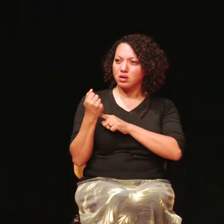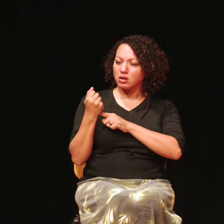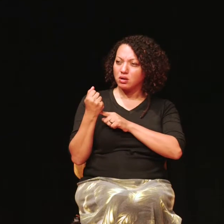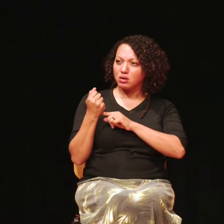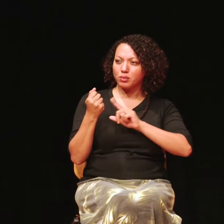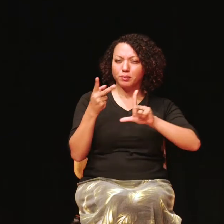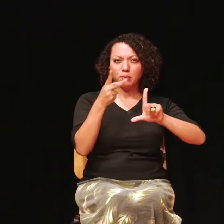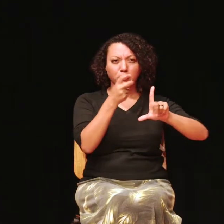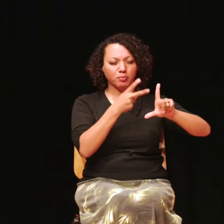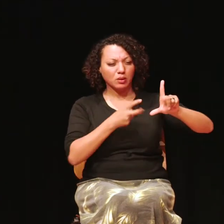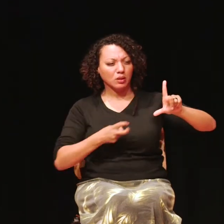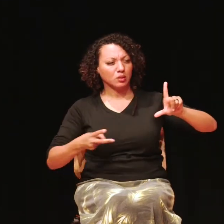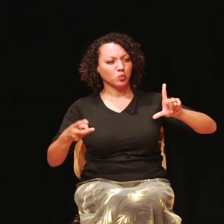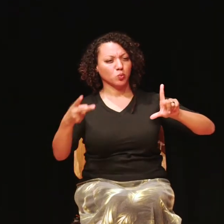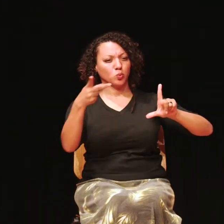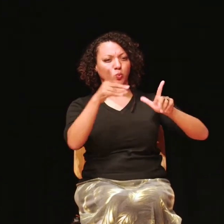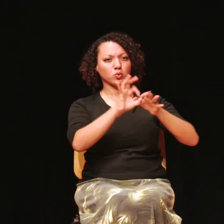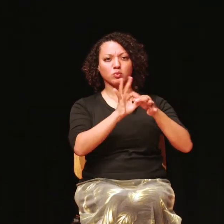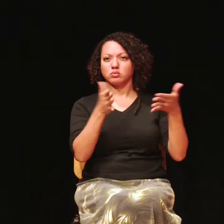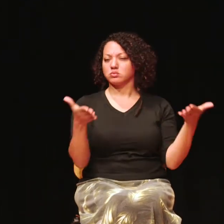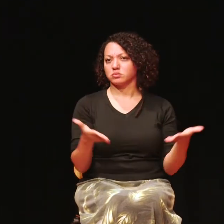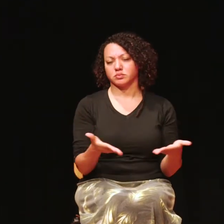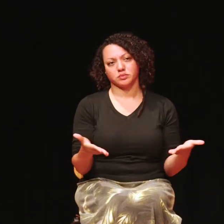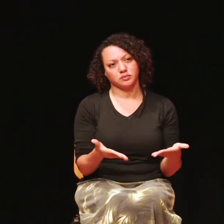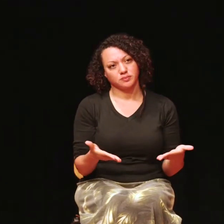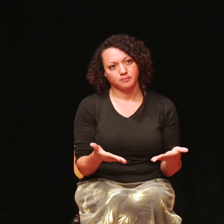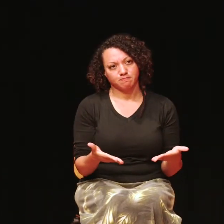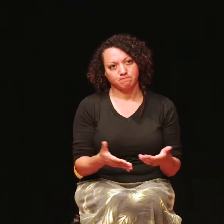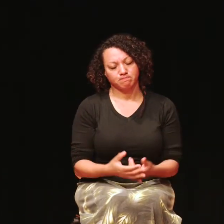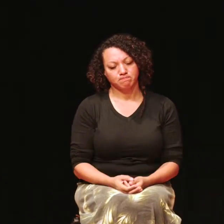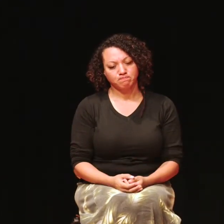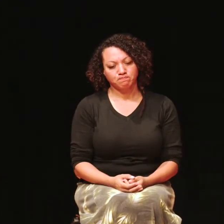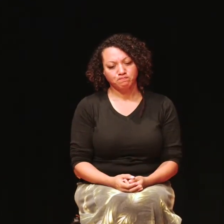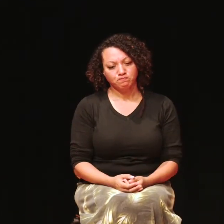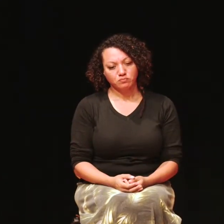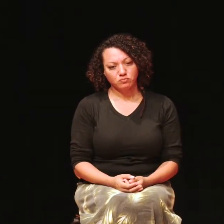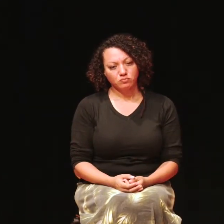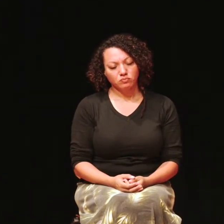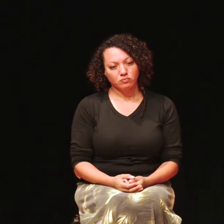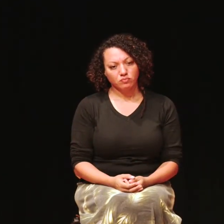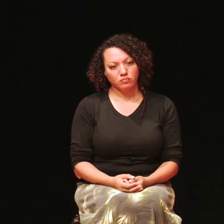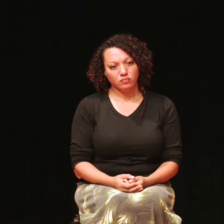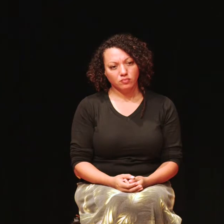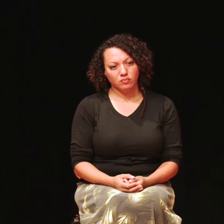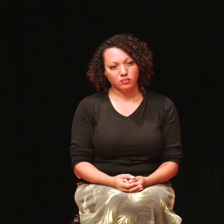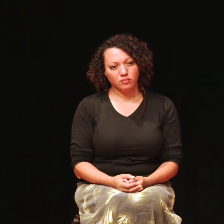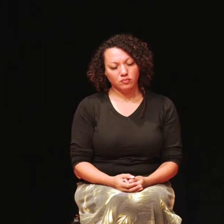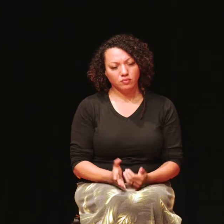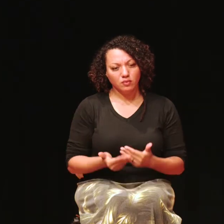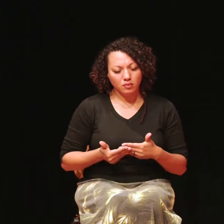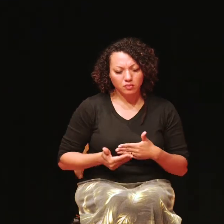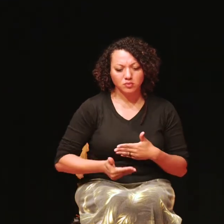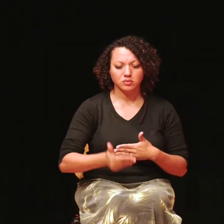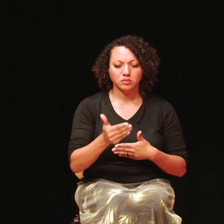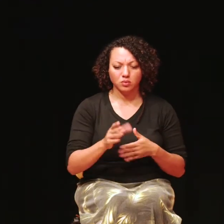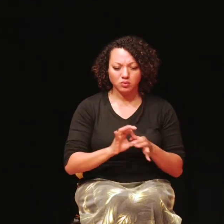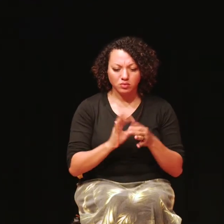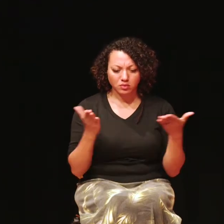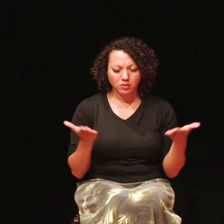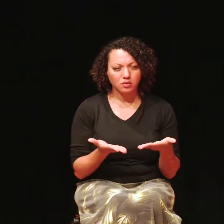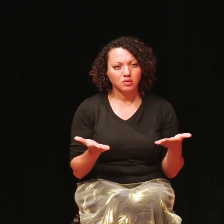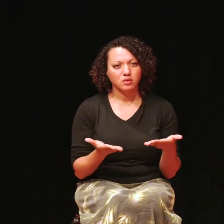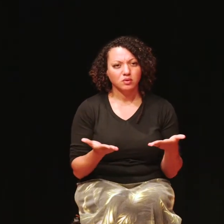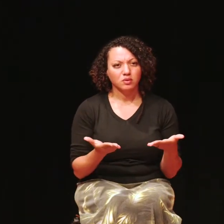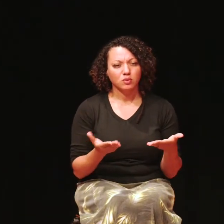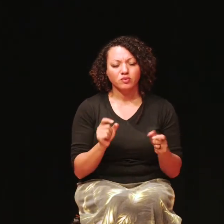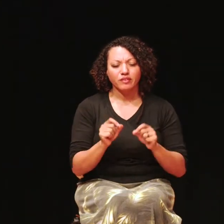leitura contemporânea, necessariamente contemporânea. Cioè, dizer a partir do contemporâneo o que eles nos